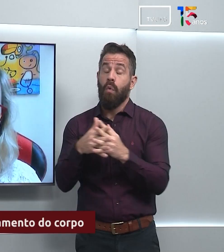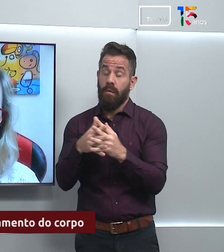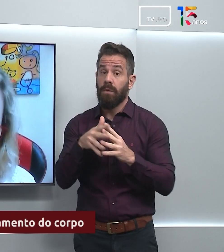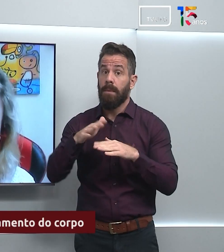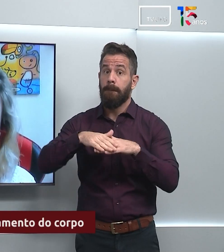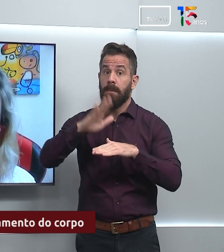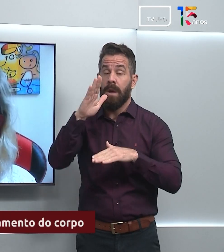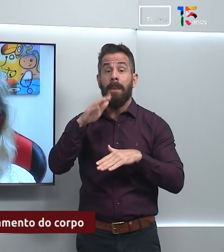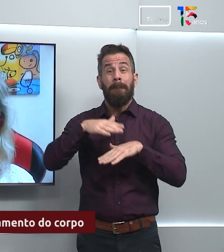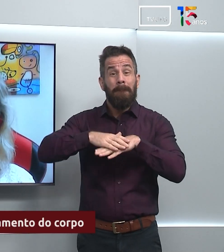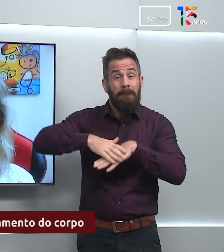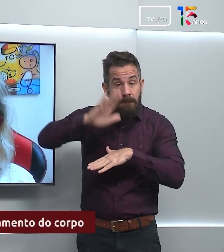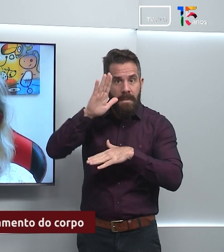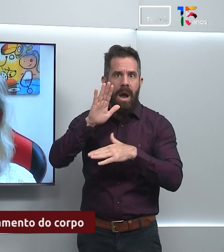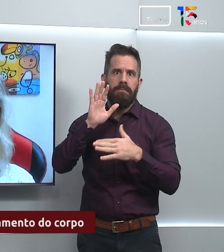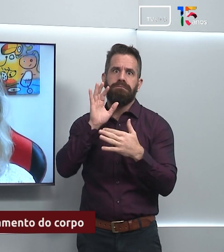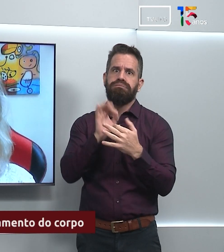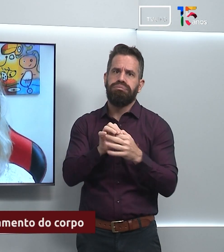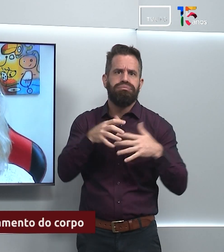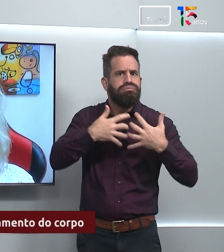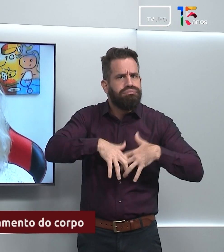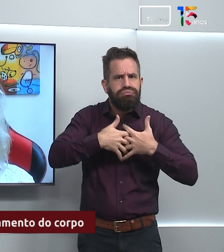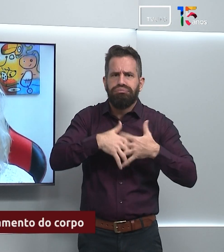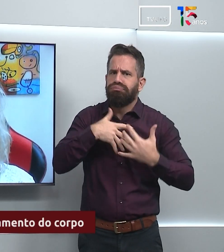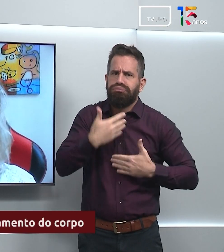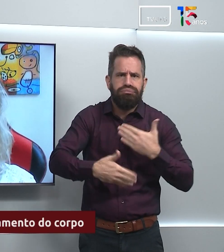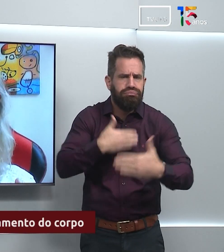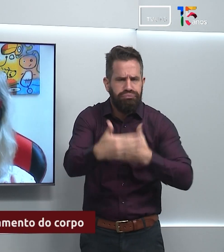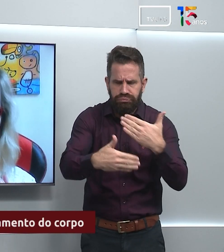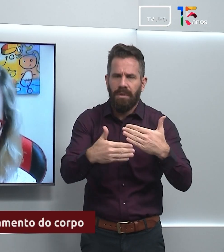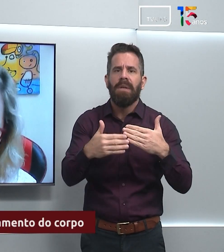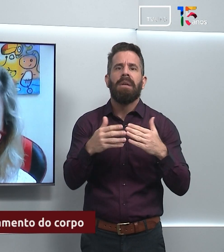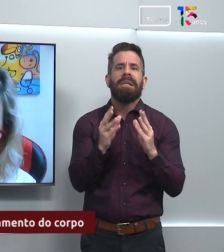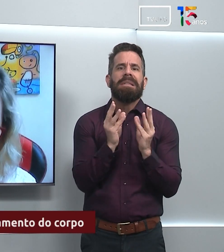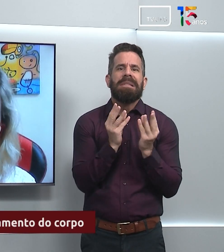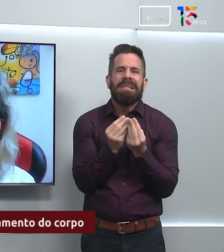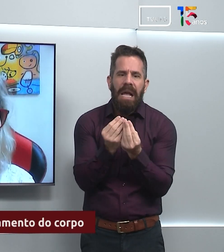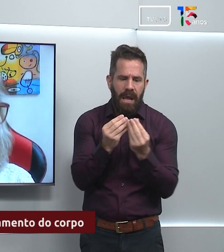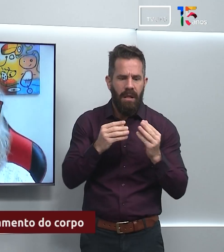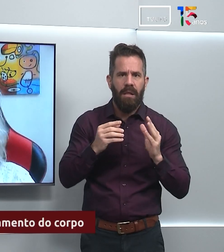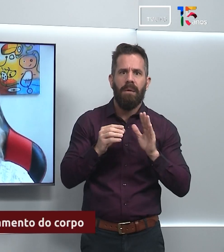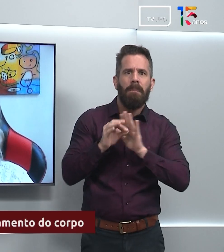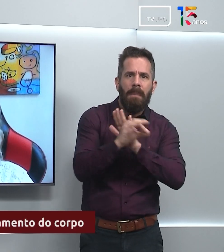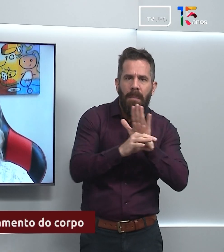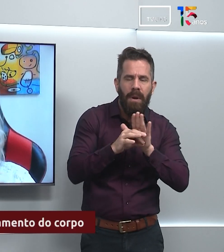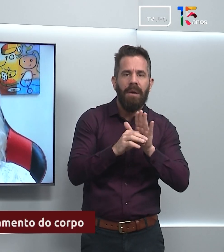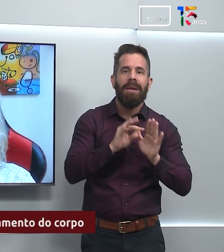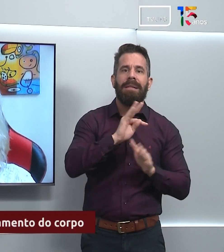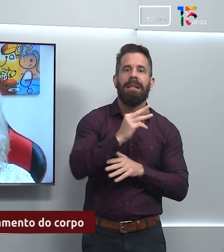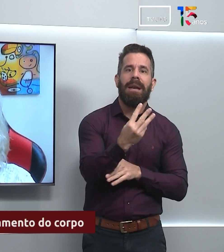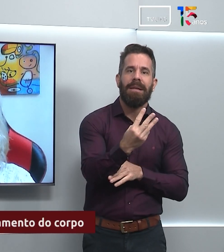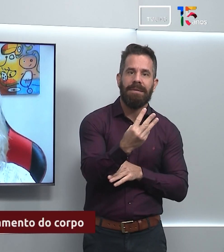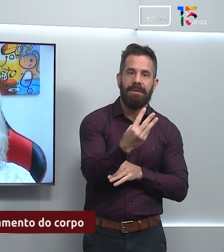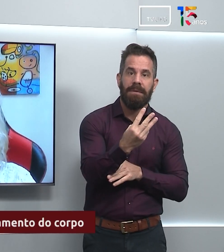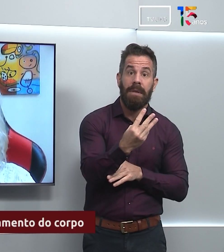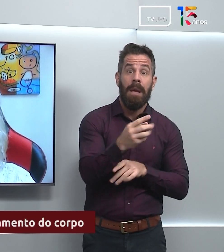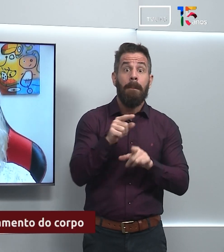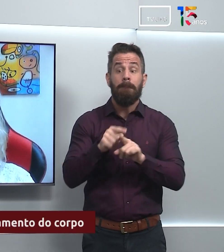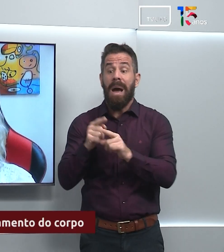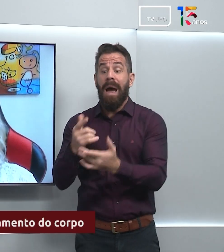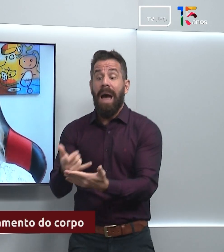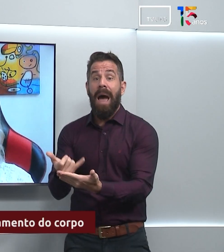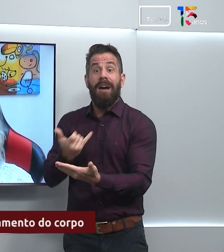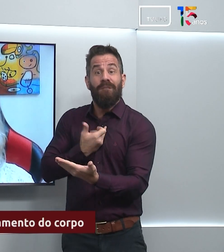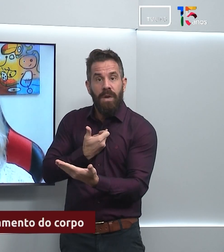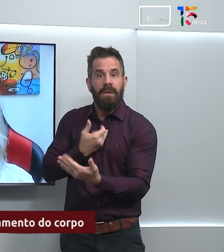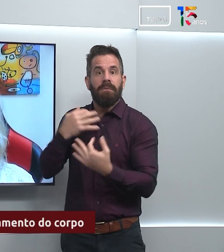ativo dentro da célula é o T3. Mas o hormônio que dá informação valiosa para o médico não é o T3, é o T4. O T3 é